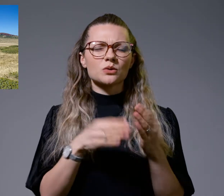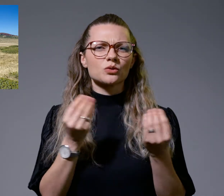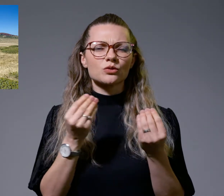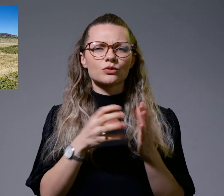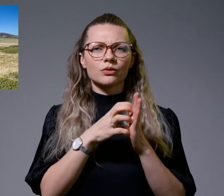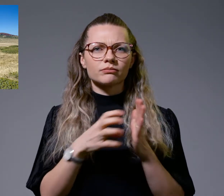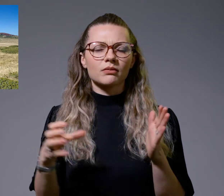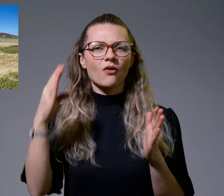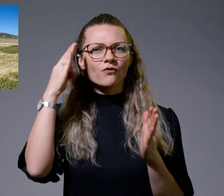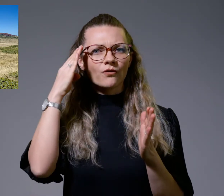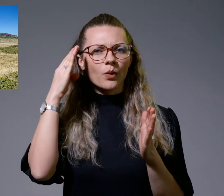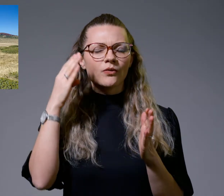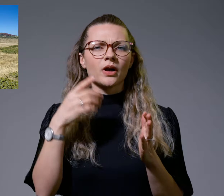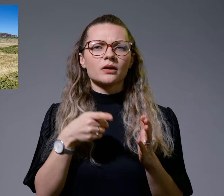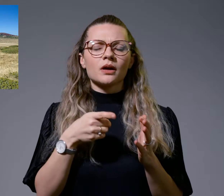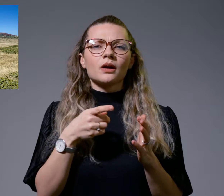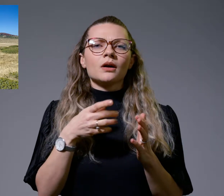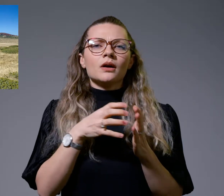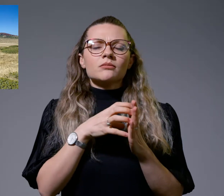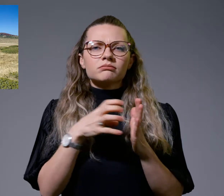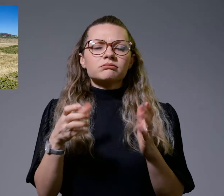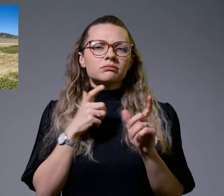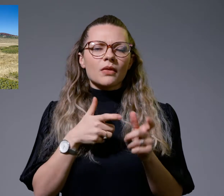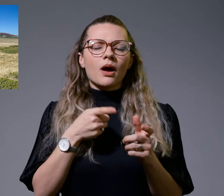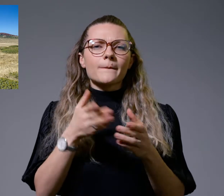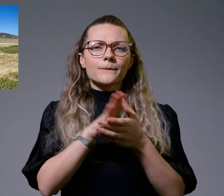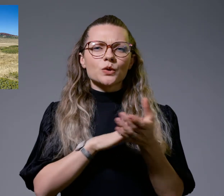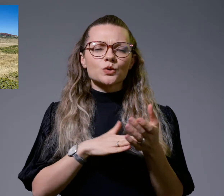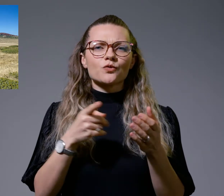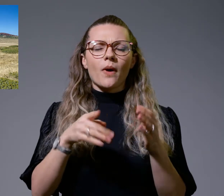долготрајното војување, започнувајќи од Балканските војни во